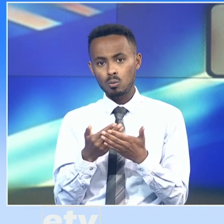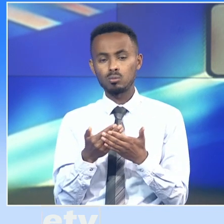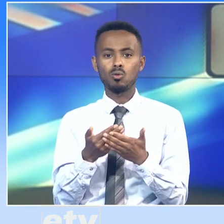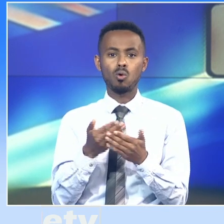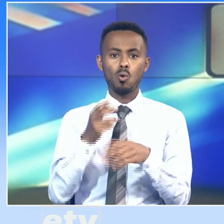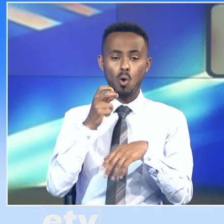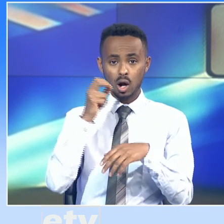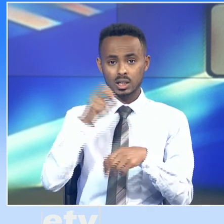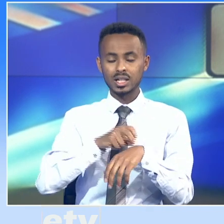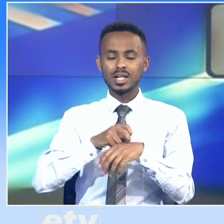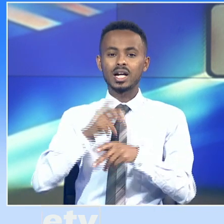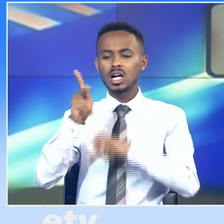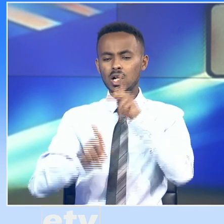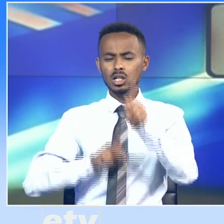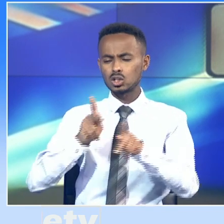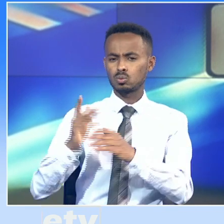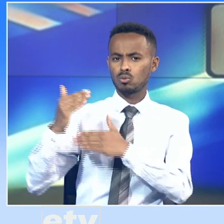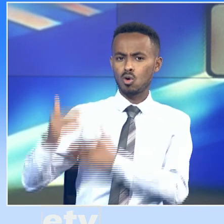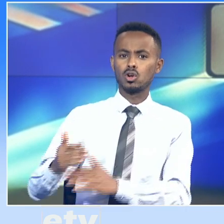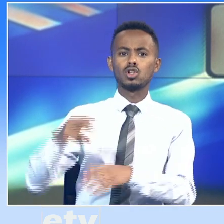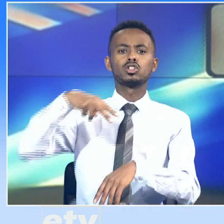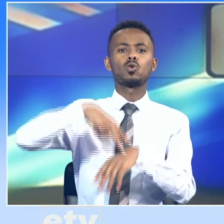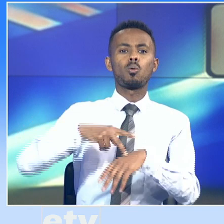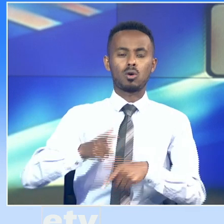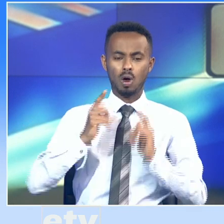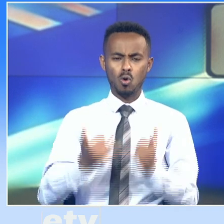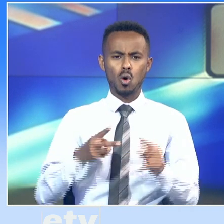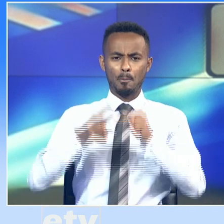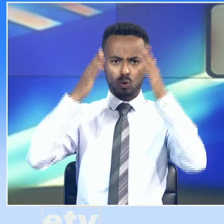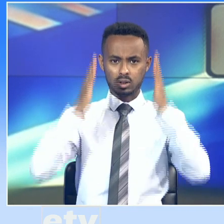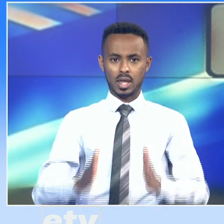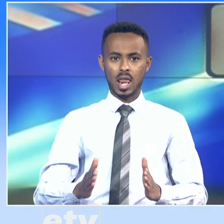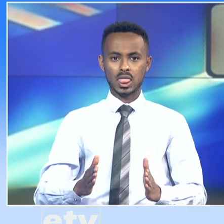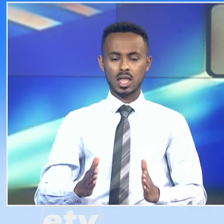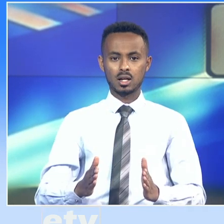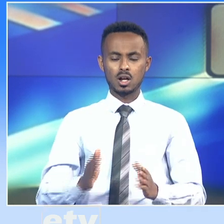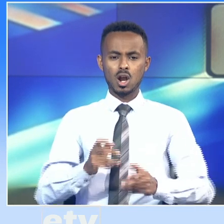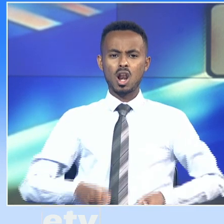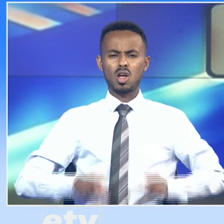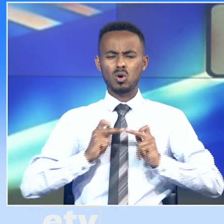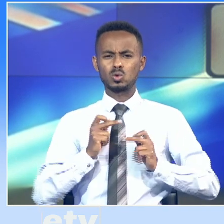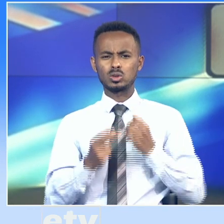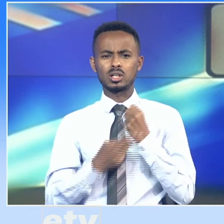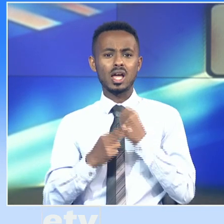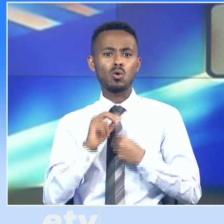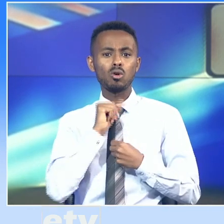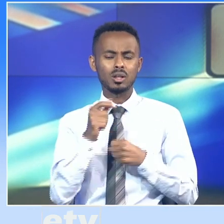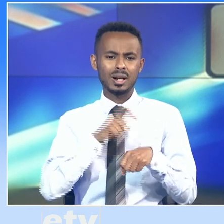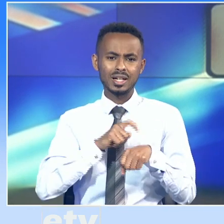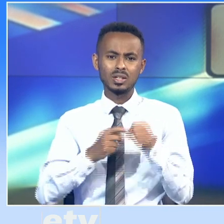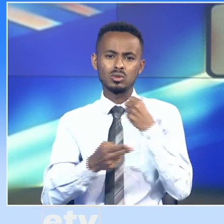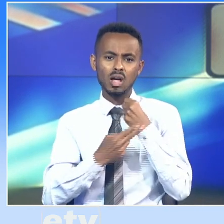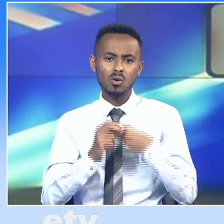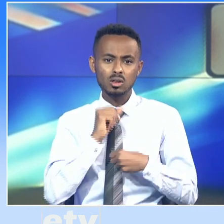በበጎም ከህዝብ ጎን ሲቆም ኖረ ነው። አሁንም በቁርጠኝነት ለህይወቱ ሳይሳሳ ለጊዜው